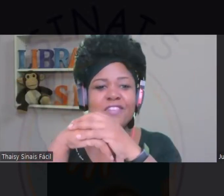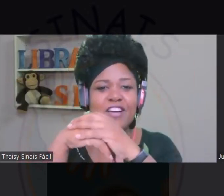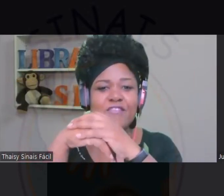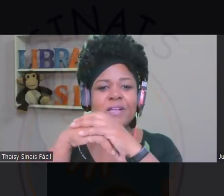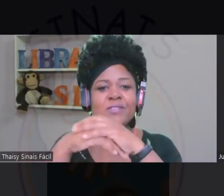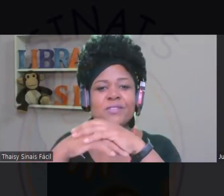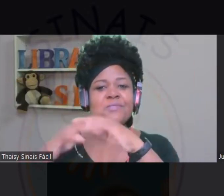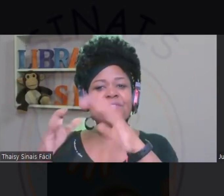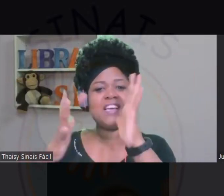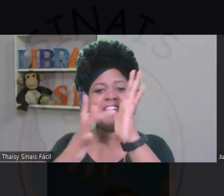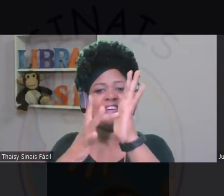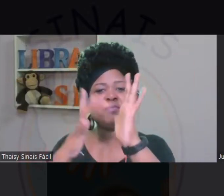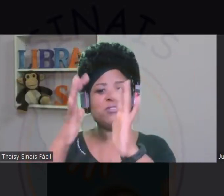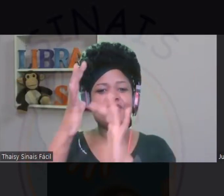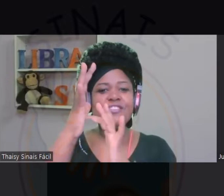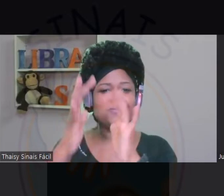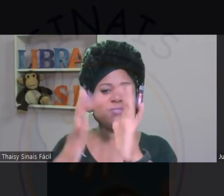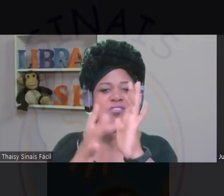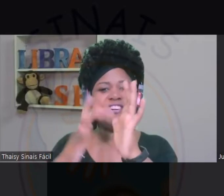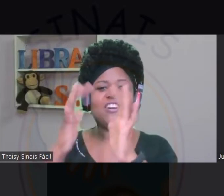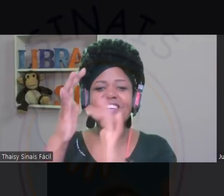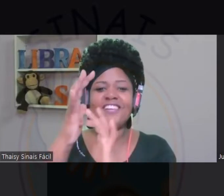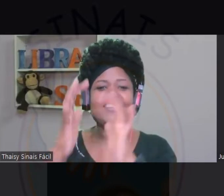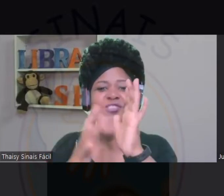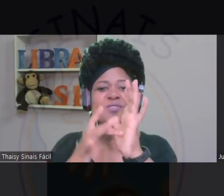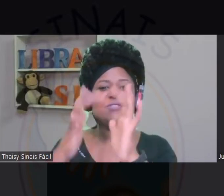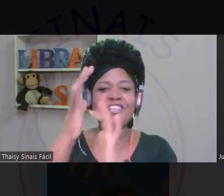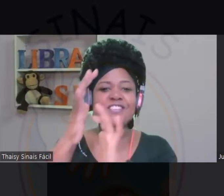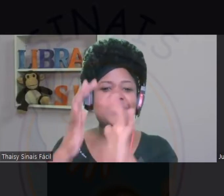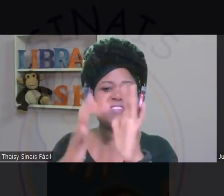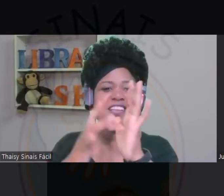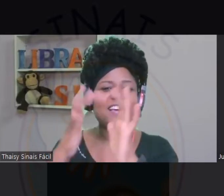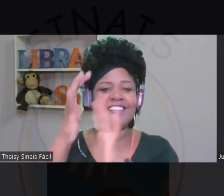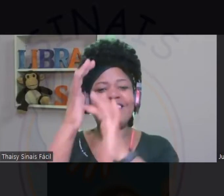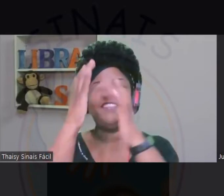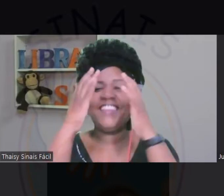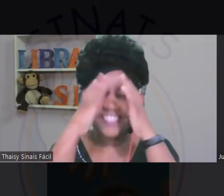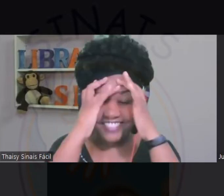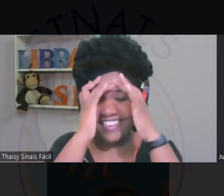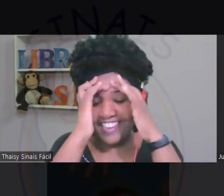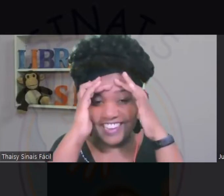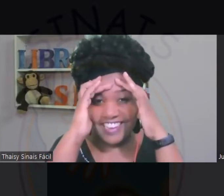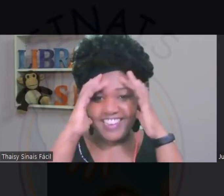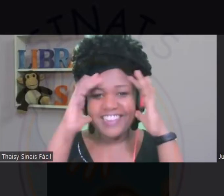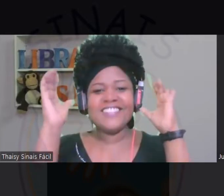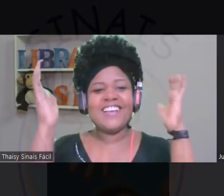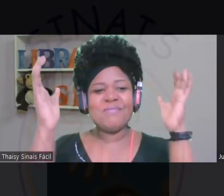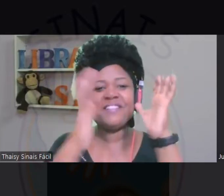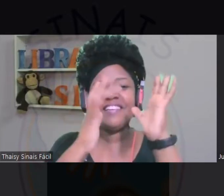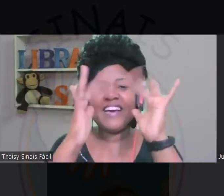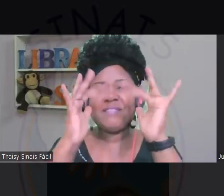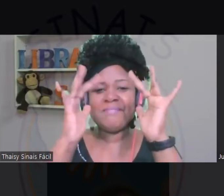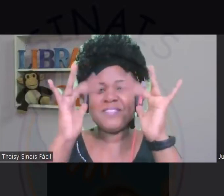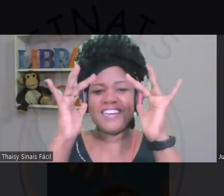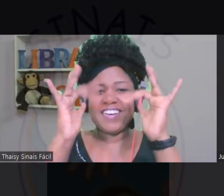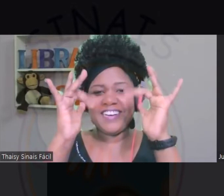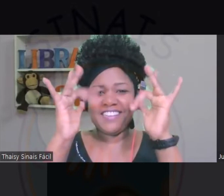falava para todo mundo que ele era o meu Jesus. Ó, eu sou o Jesus dela. Eu falava, não, ele é meu